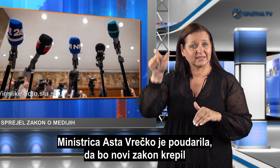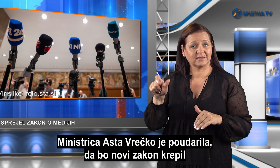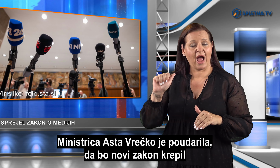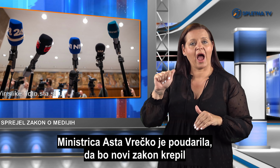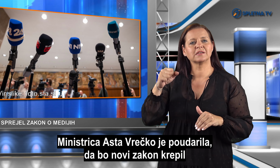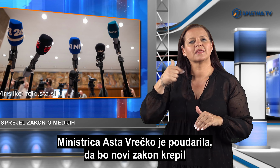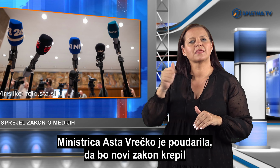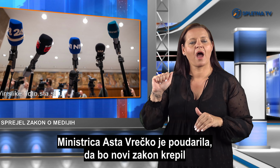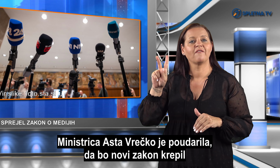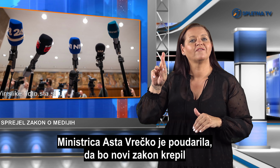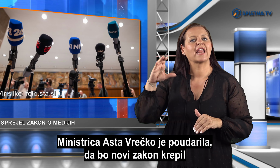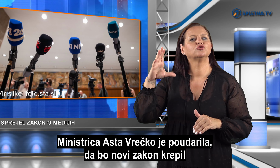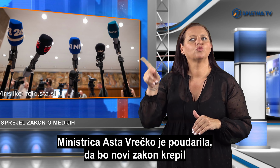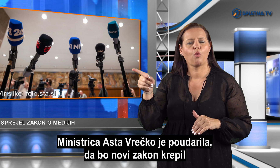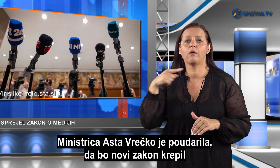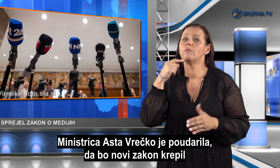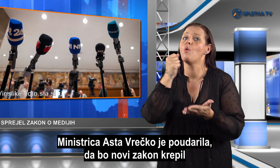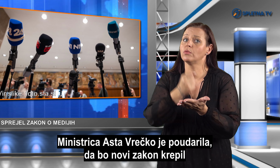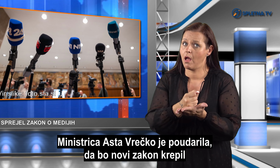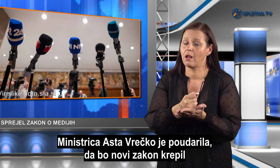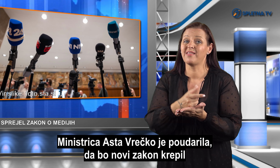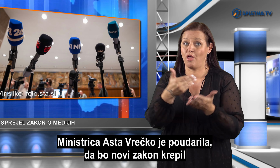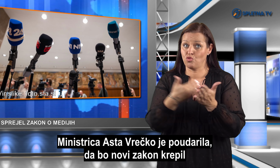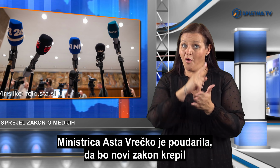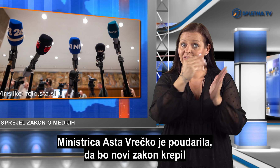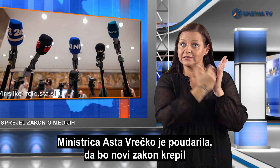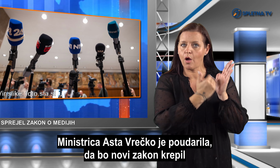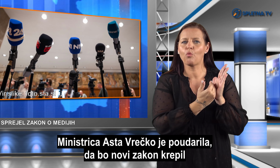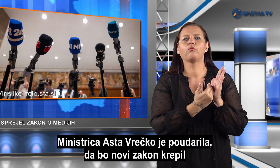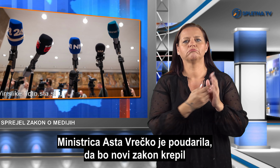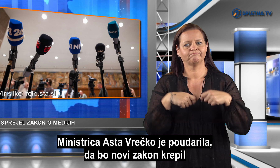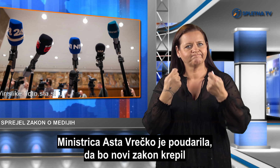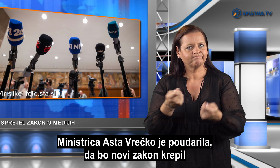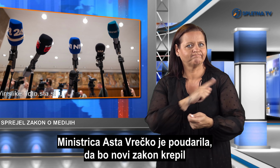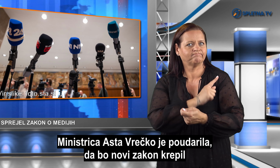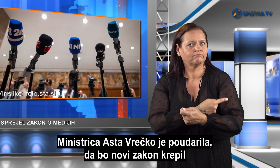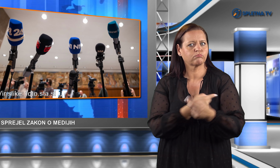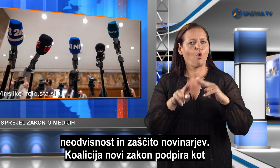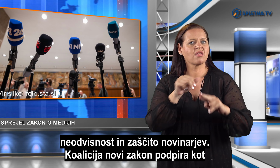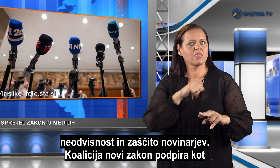Ministrica Asta Vrečko je poudarila, da bo novi zakon krepil neodvisnost in zaščito